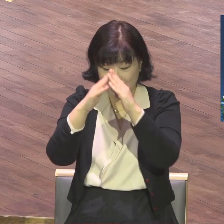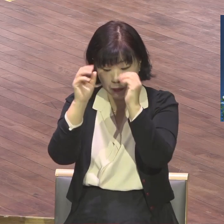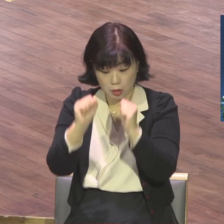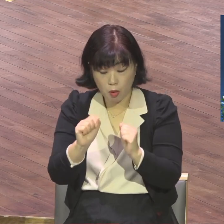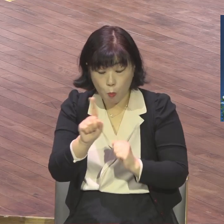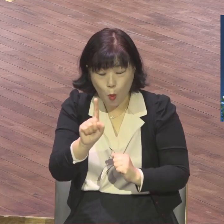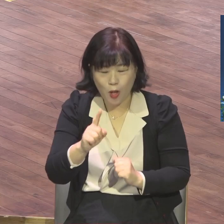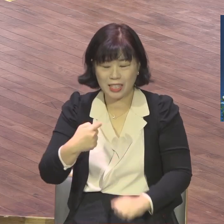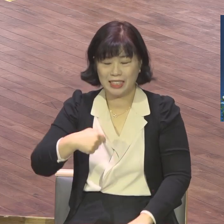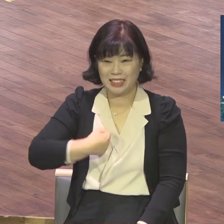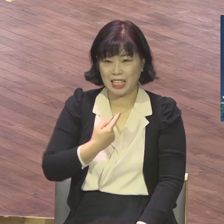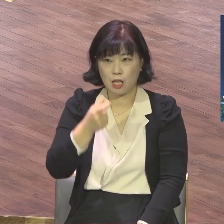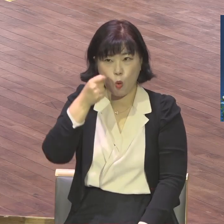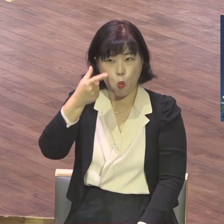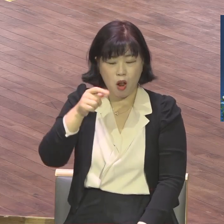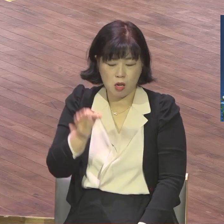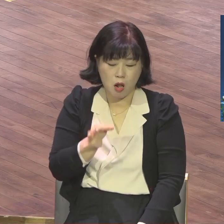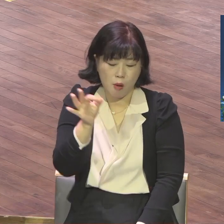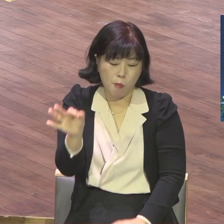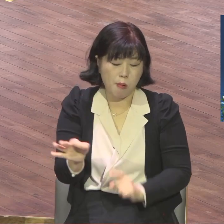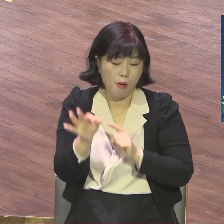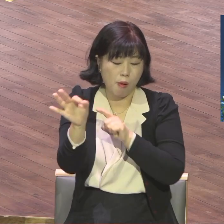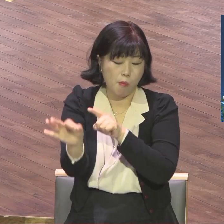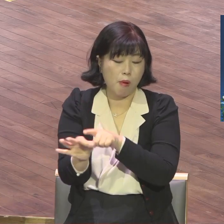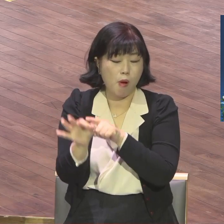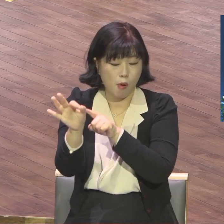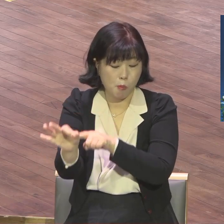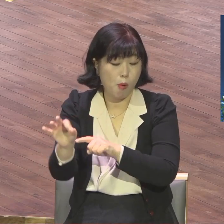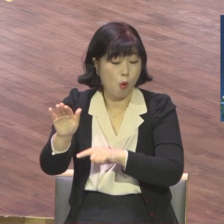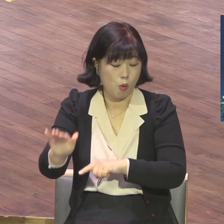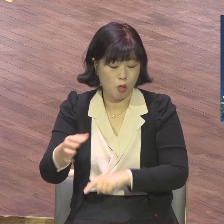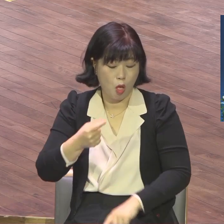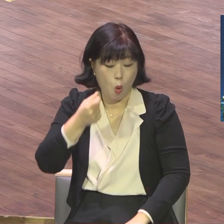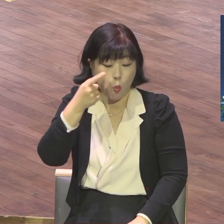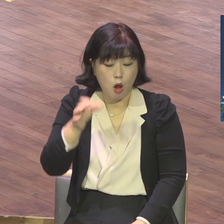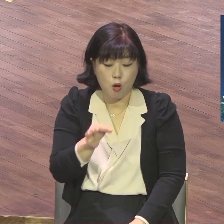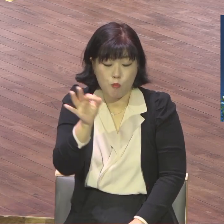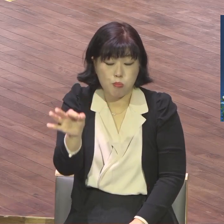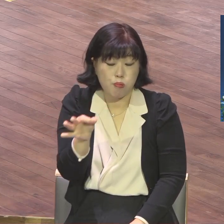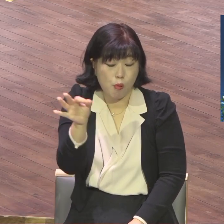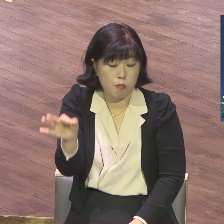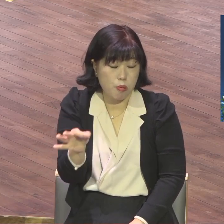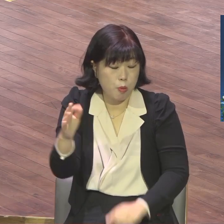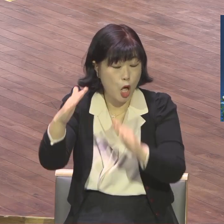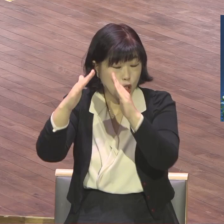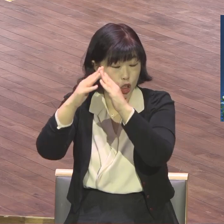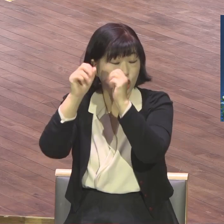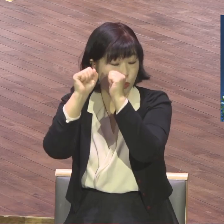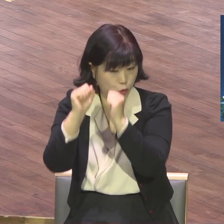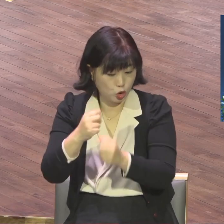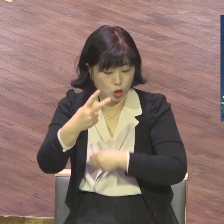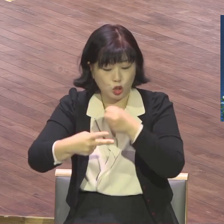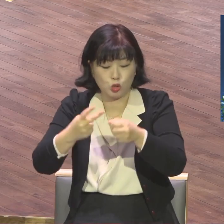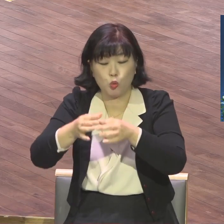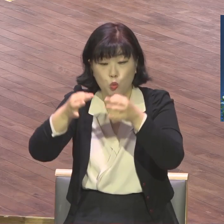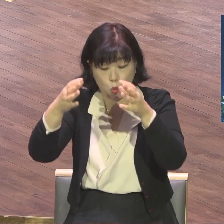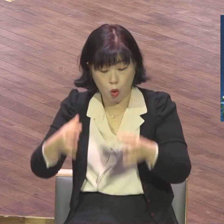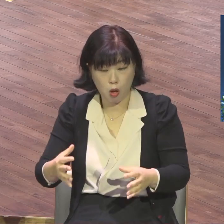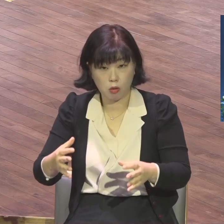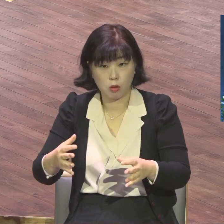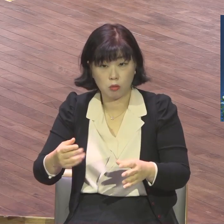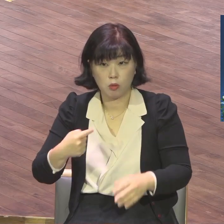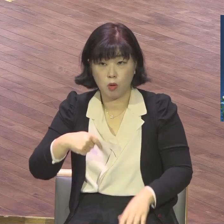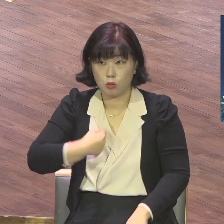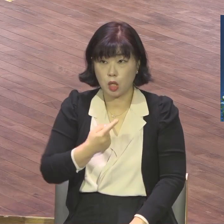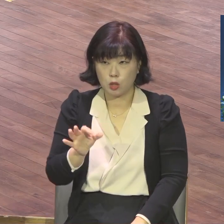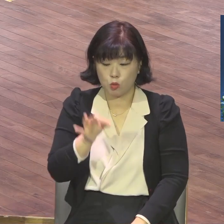이렇게 표현을 했는데 바울은 무슨 돈이 있어요? 가택 연금 상태에 있는데 무슨 뭐 따로 자비랑 선교를 하겠어요? 뭘